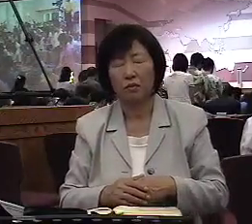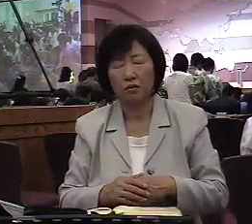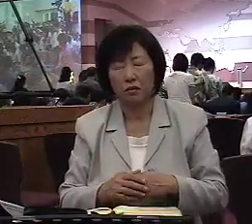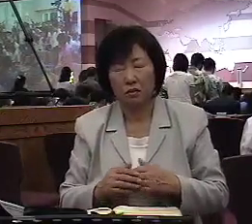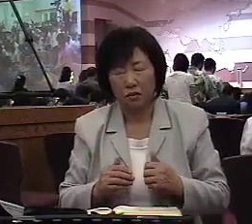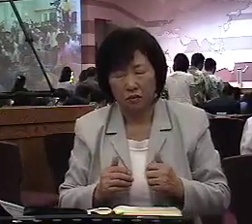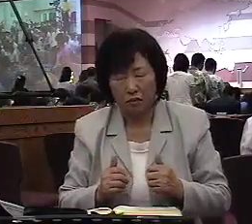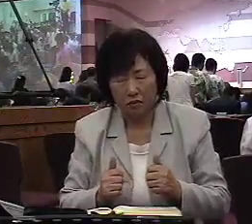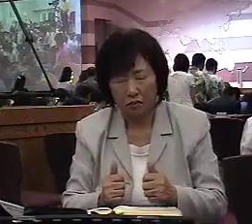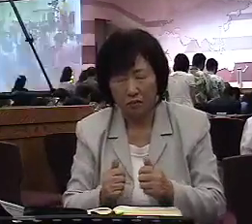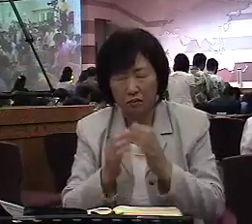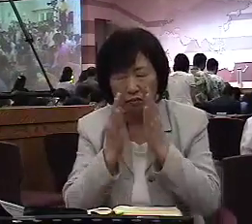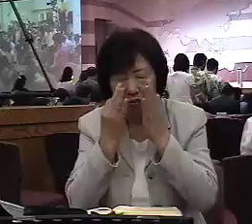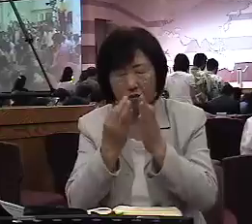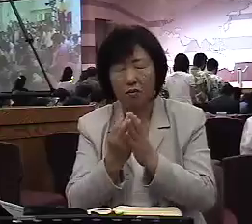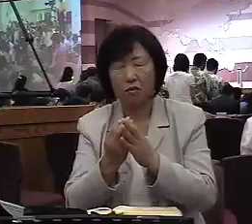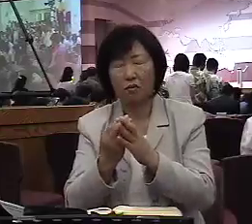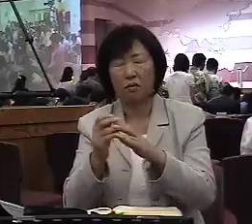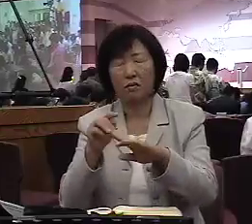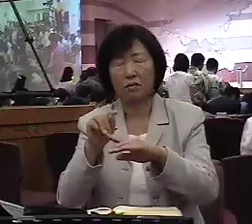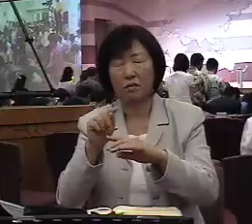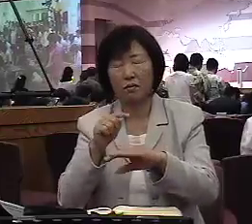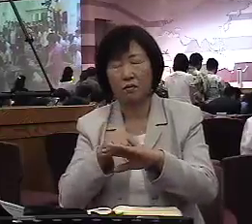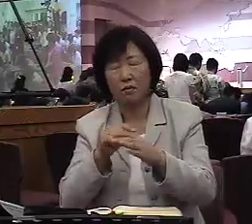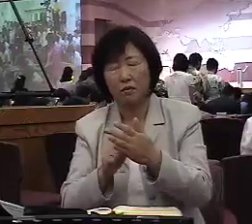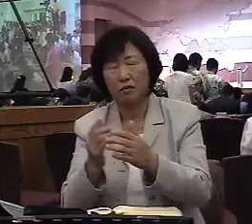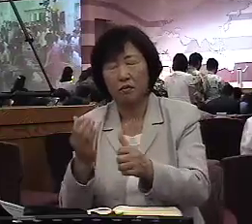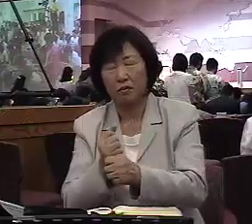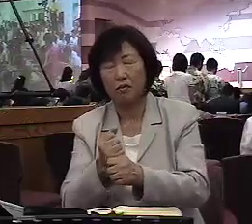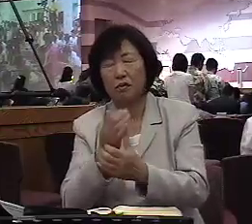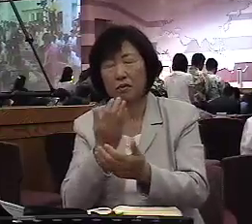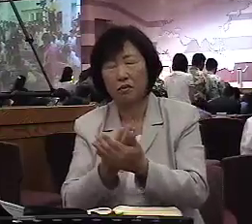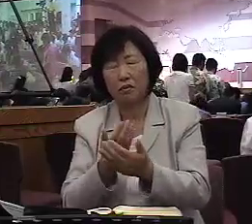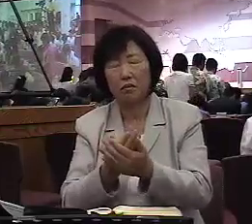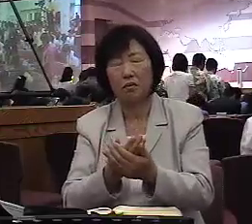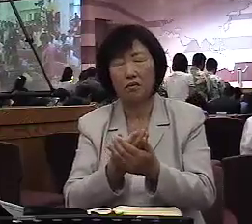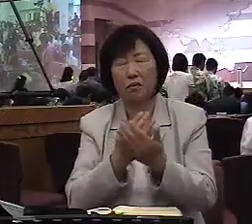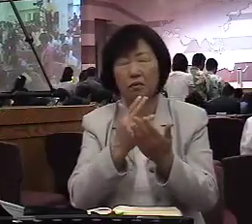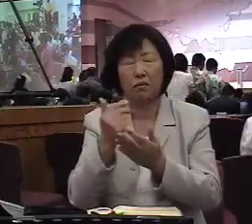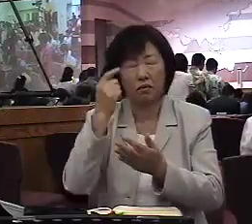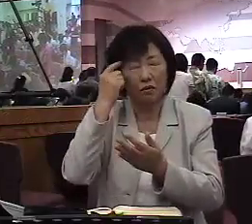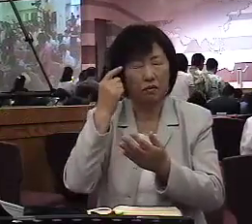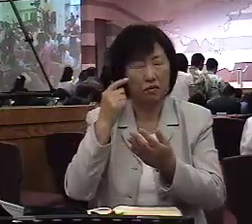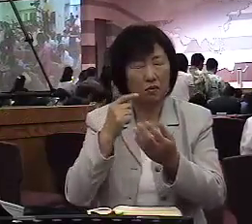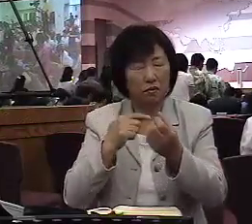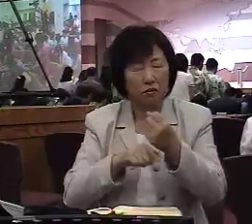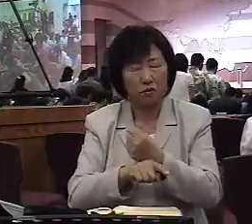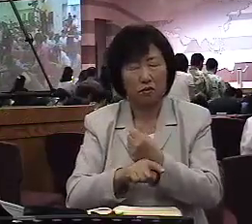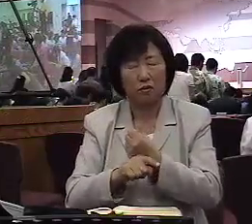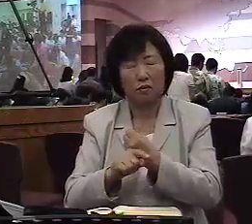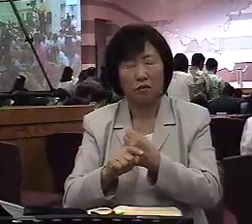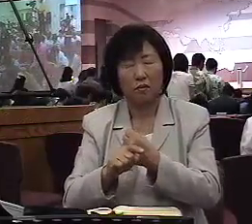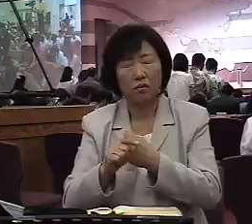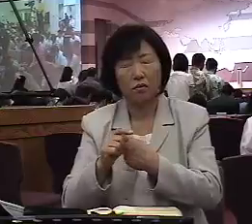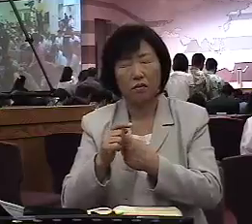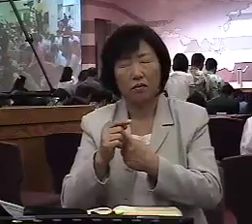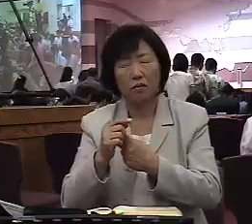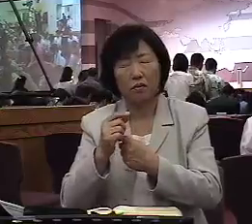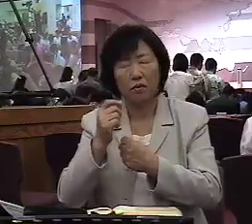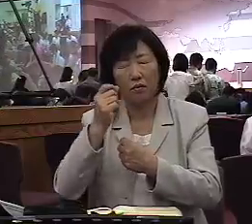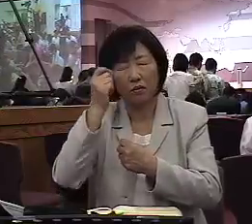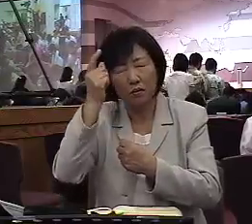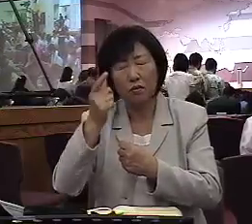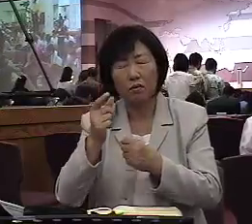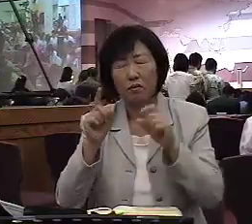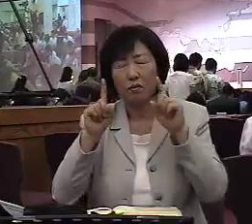해 주시옵소서. 주여, 주님을 사랑하는 마음으로 서게 해 주시옵소서. 부러움된 모습으로